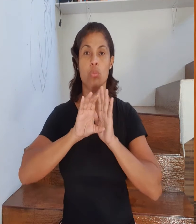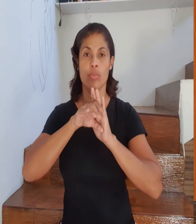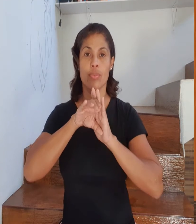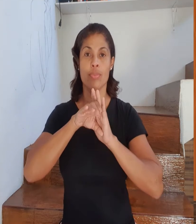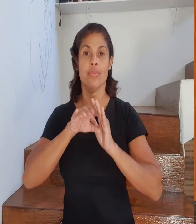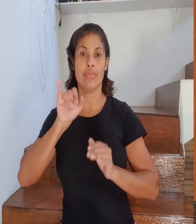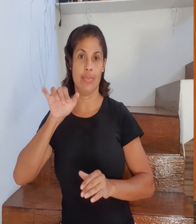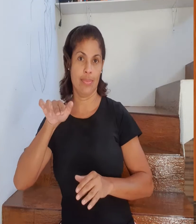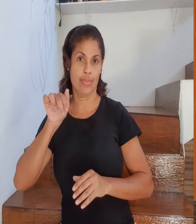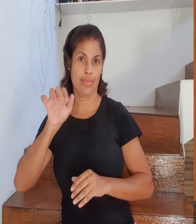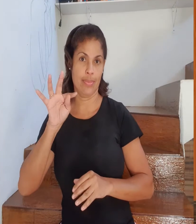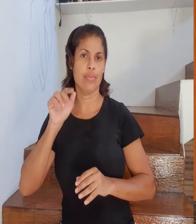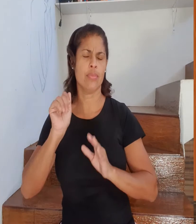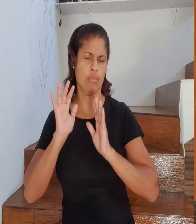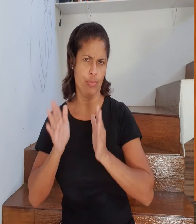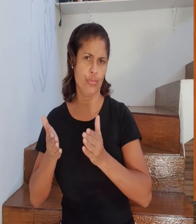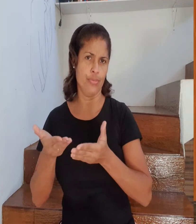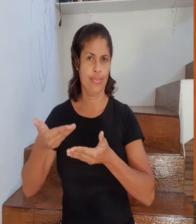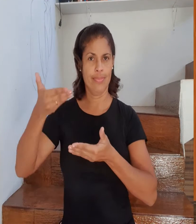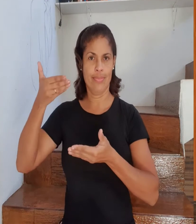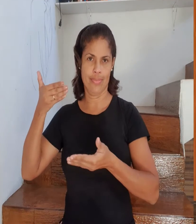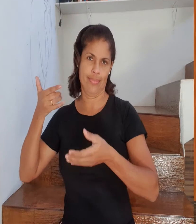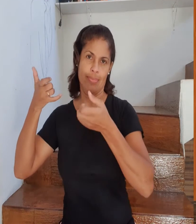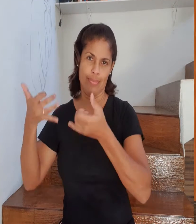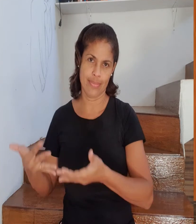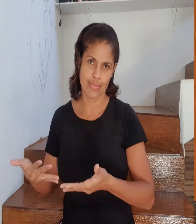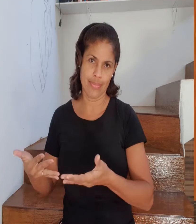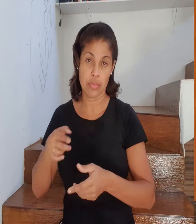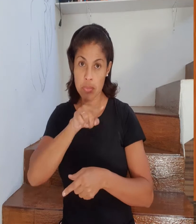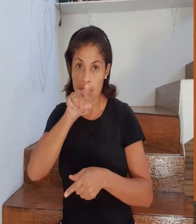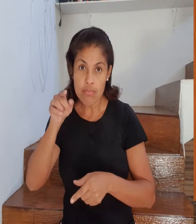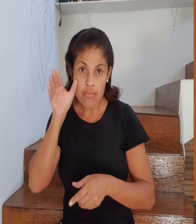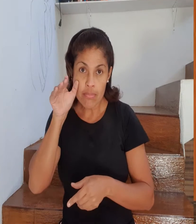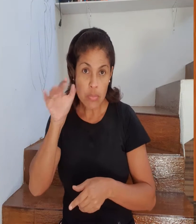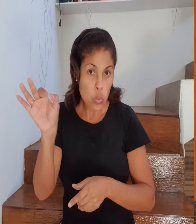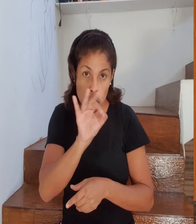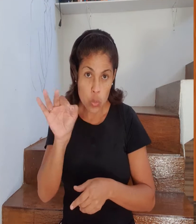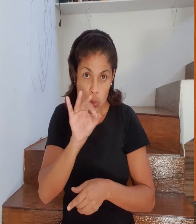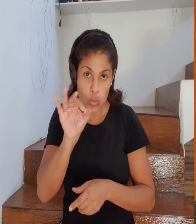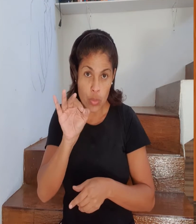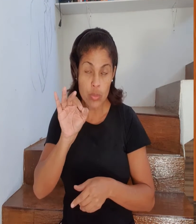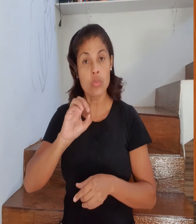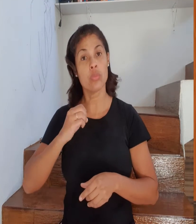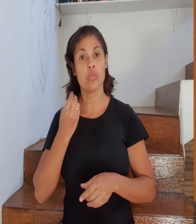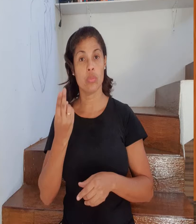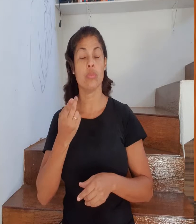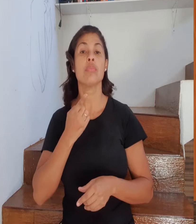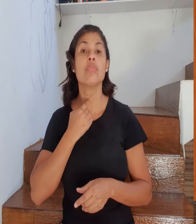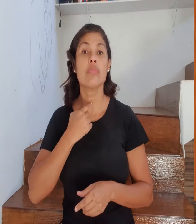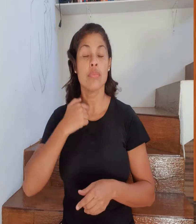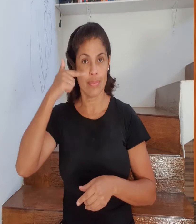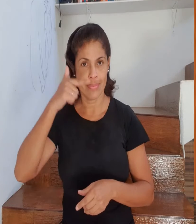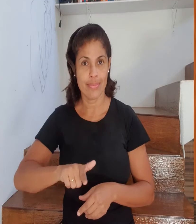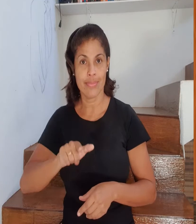Os conceitos sobre imunidade inata foram aprofundados na aula anterior. Se você não assistiu a essa aula ou